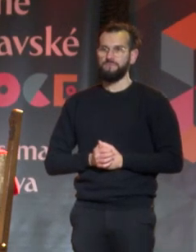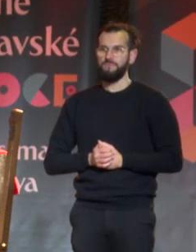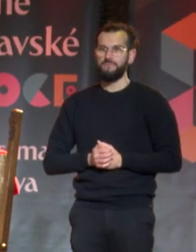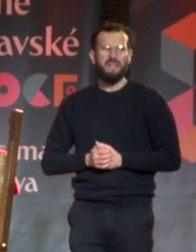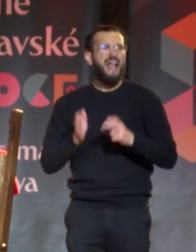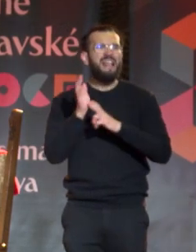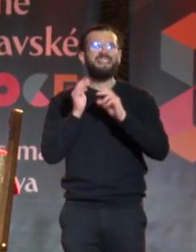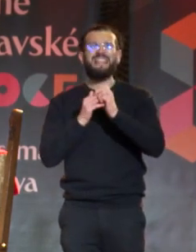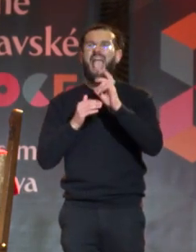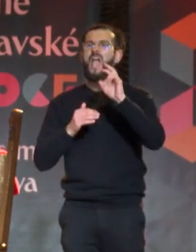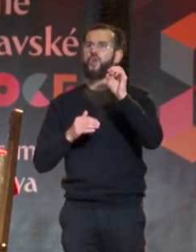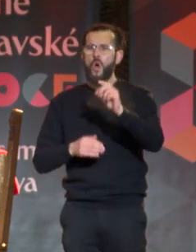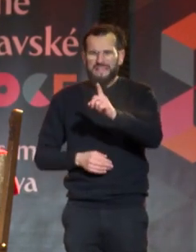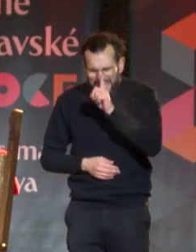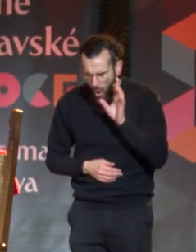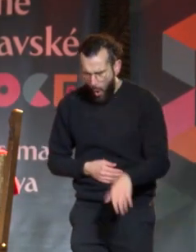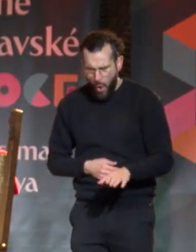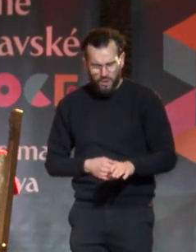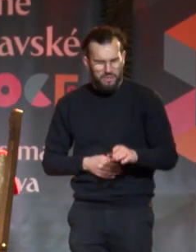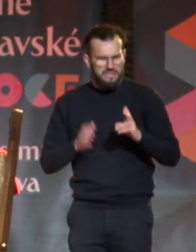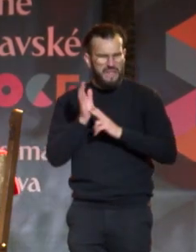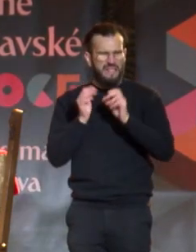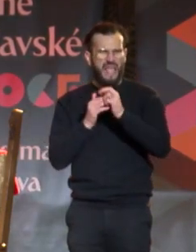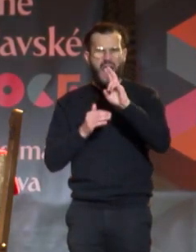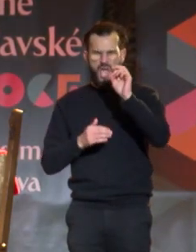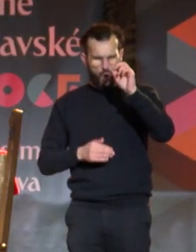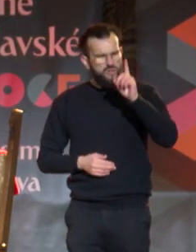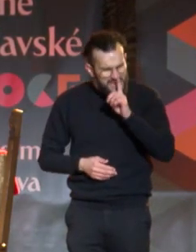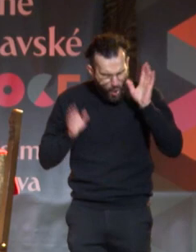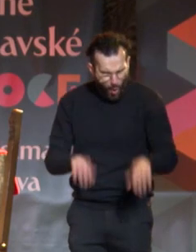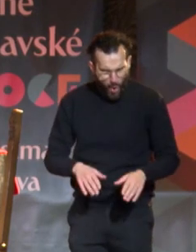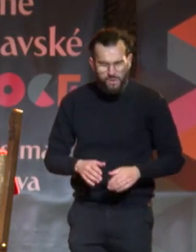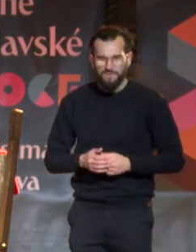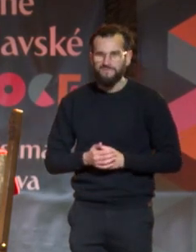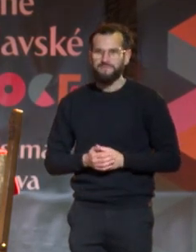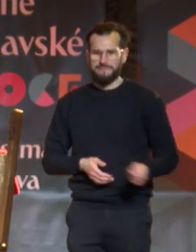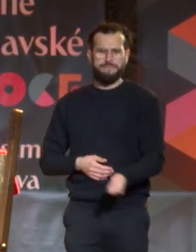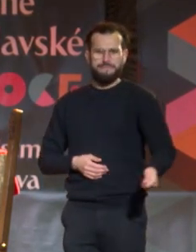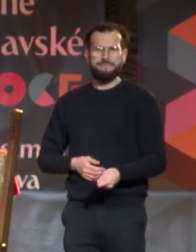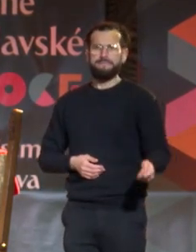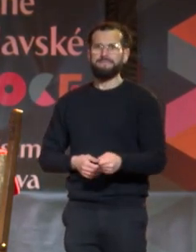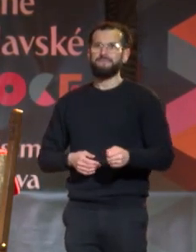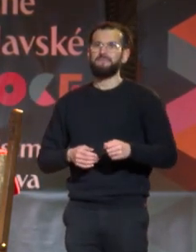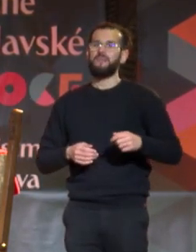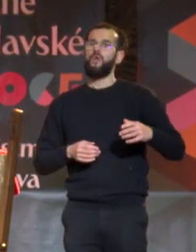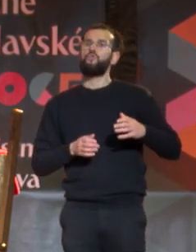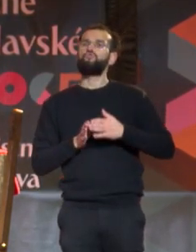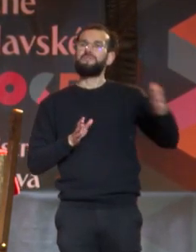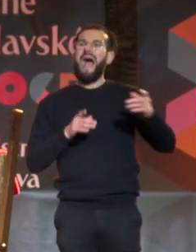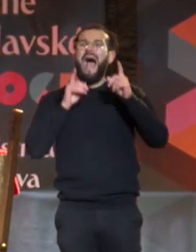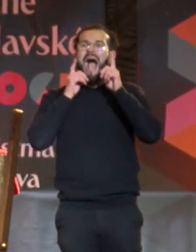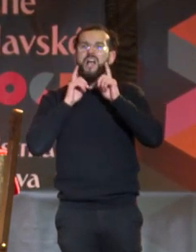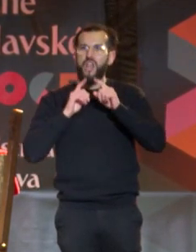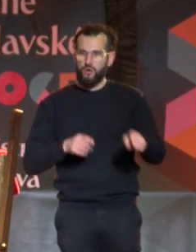Neuro, ticho! No tak, Neuro! Pumpuje vôdzkou suseda Hašlerková, kým